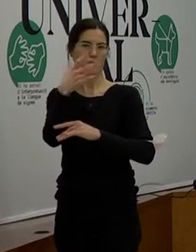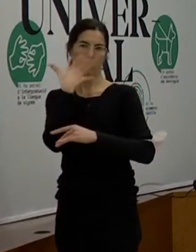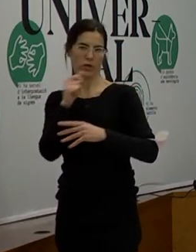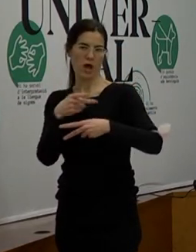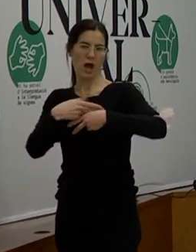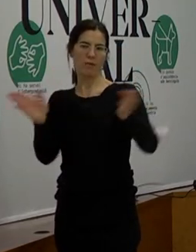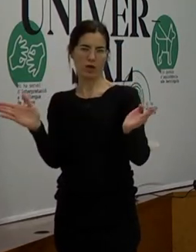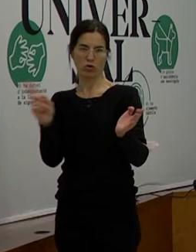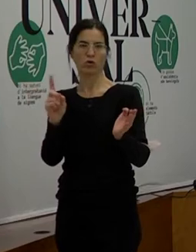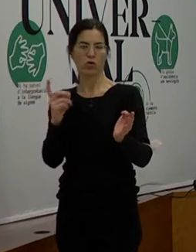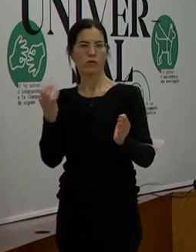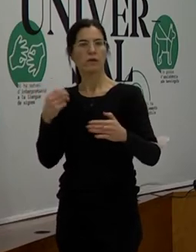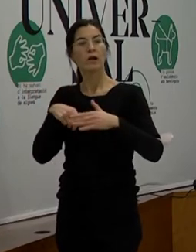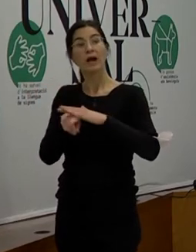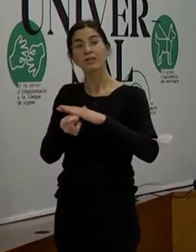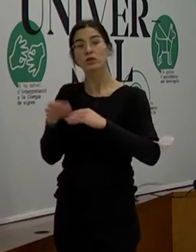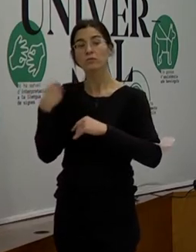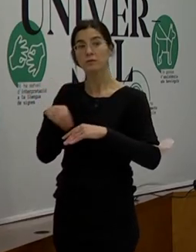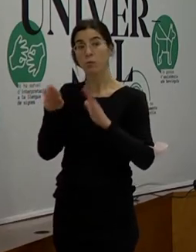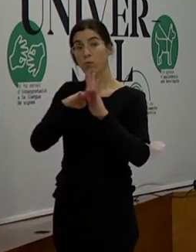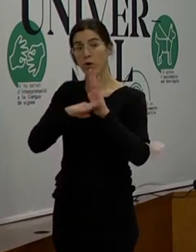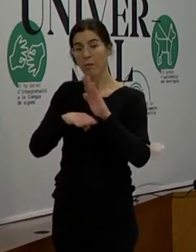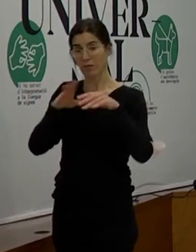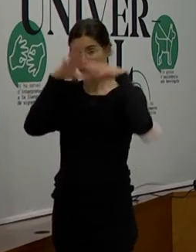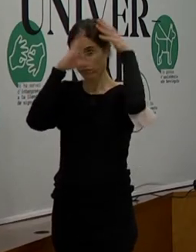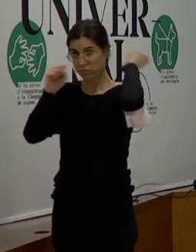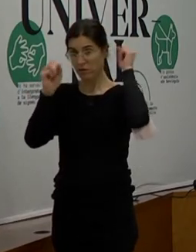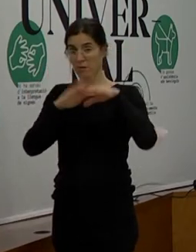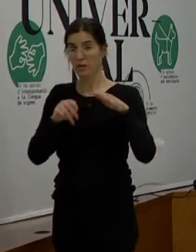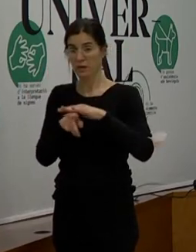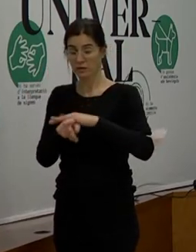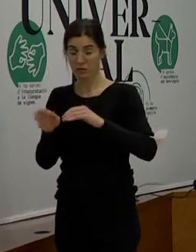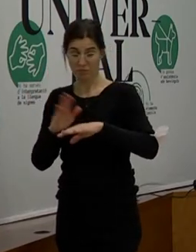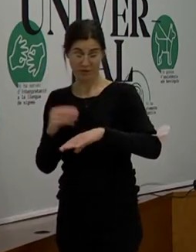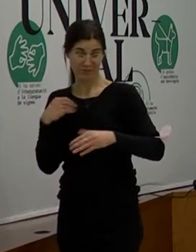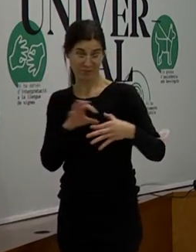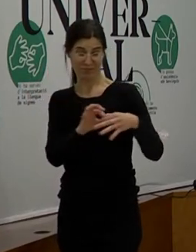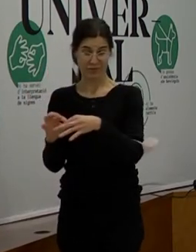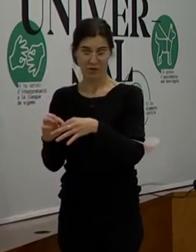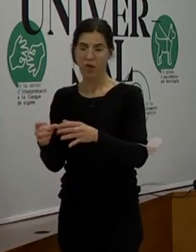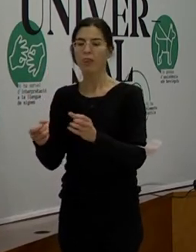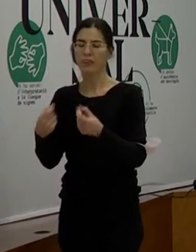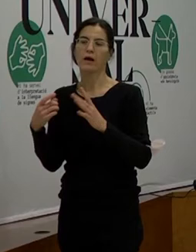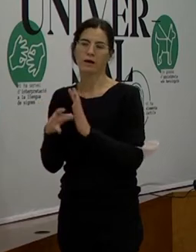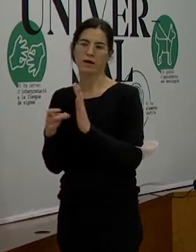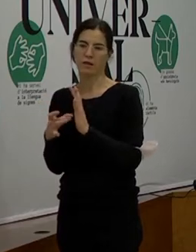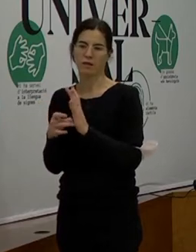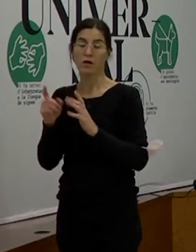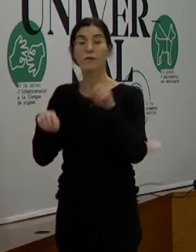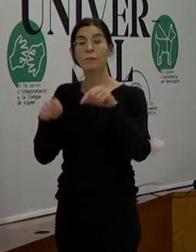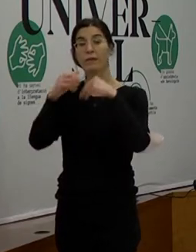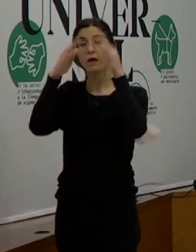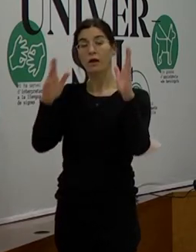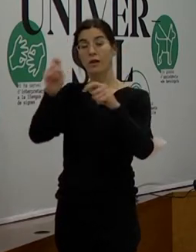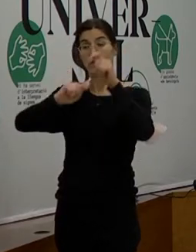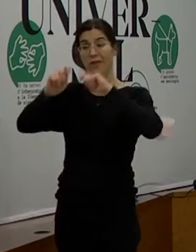ser. ¿Vale? La gestió, el programa de gestió que hi ha darrere dels canviadors ens donarà una qualitat. Segons l'entitat que